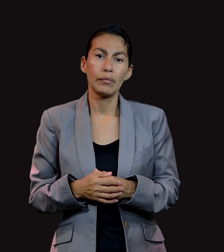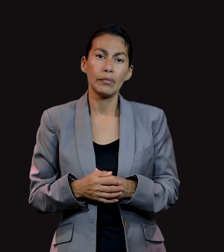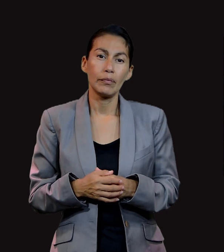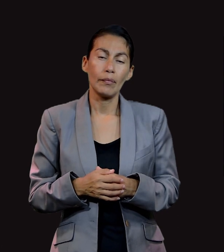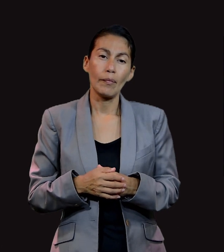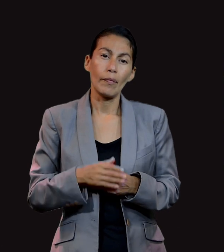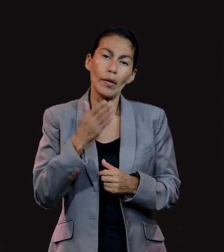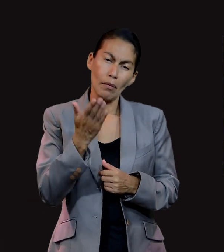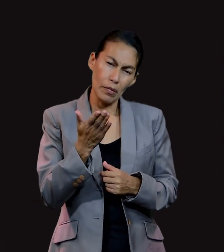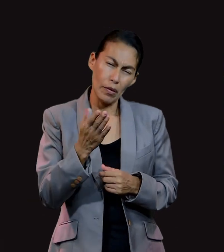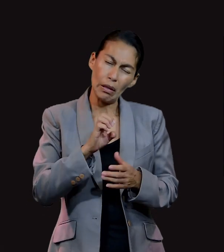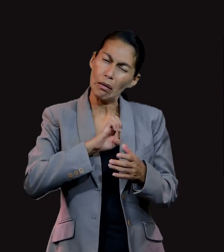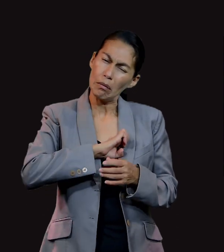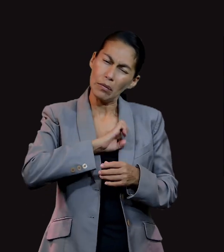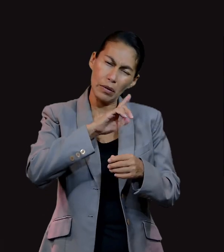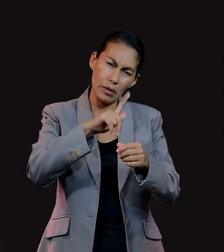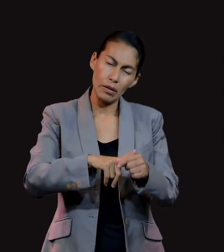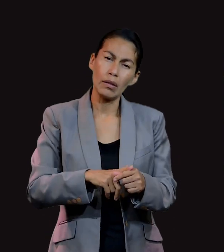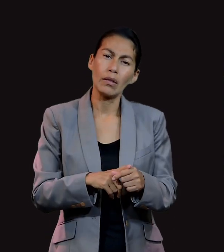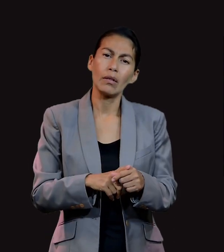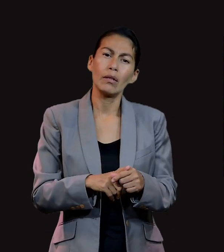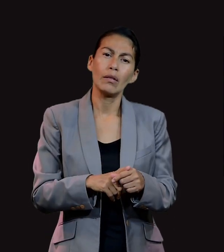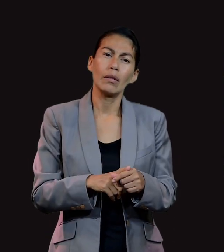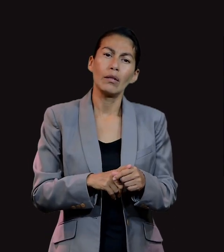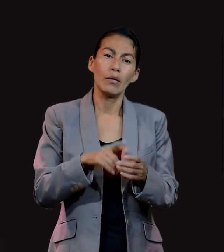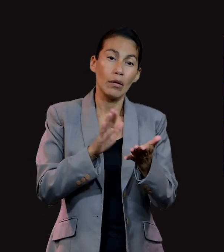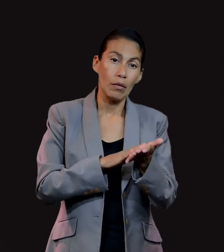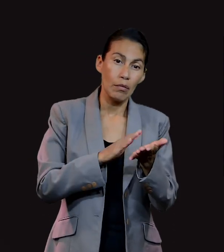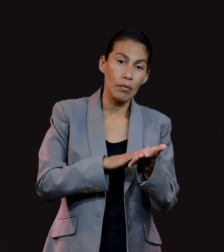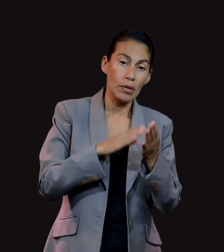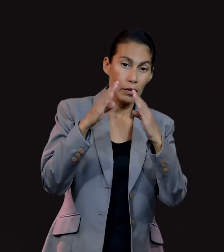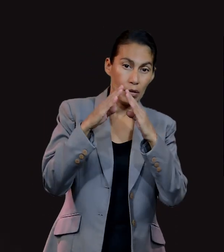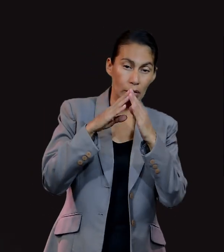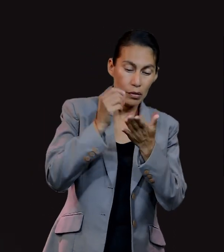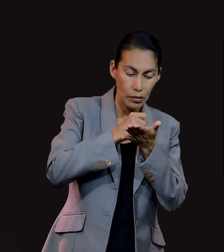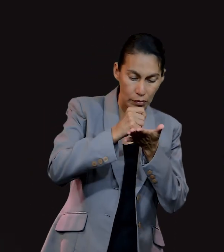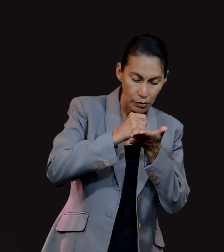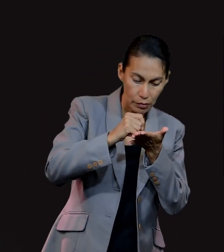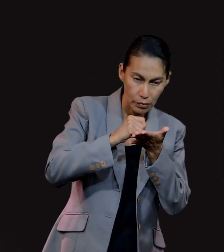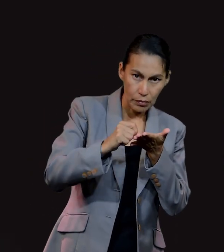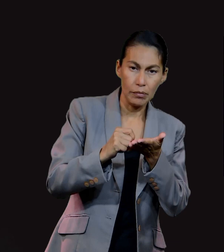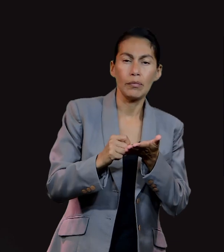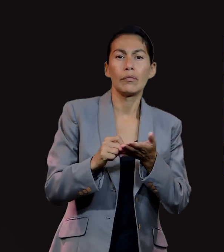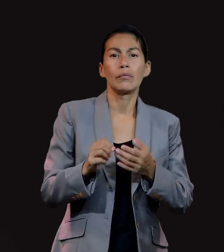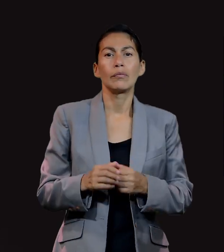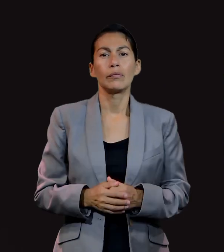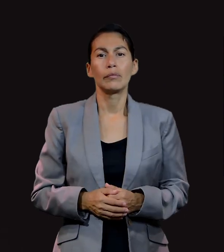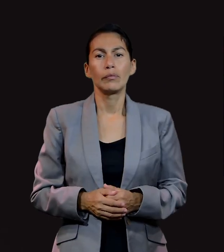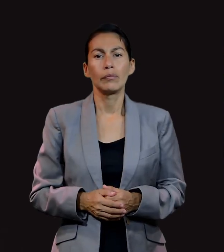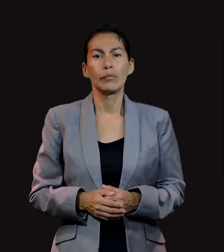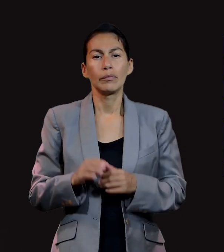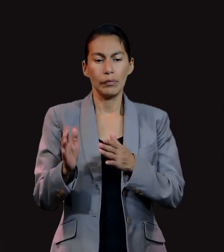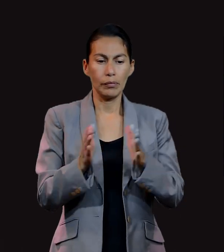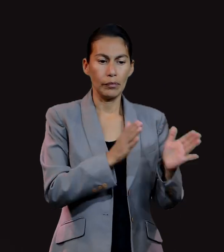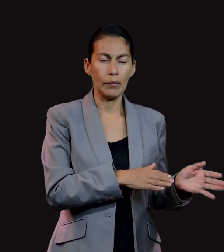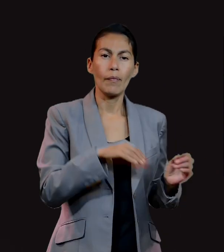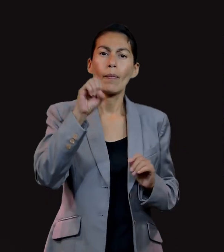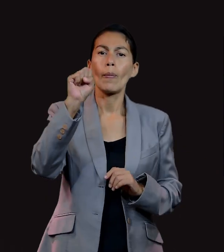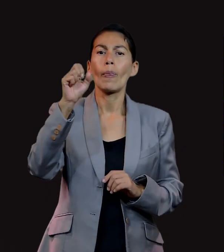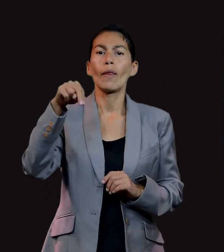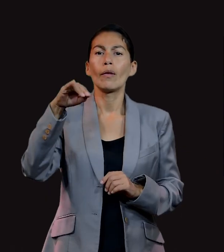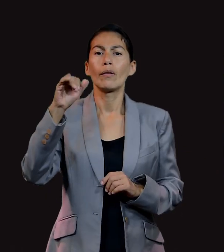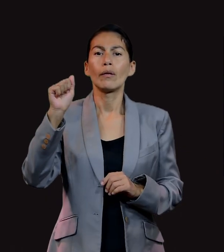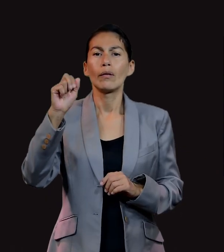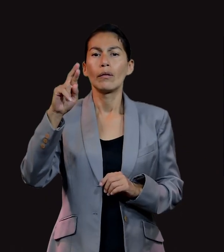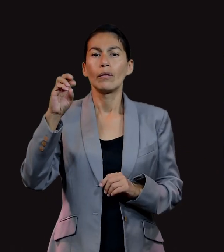hay una petición especial Por la escritura de una casa Sonia